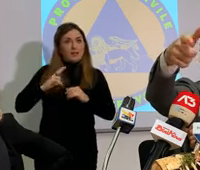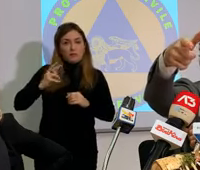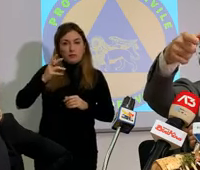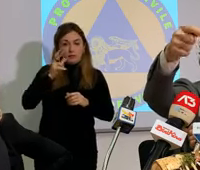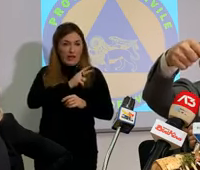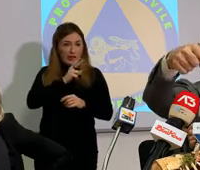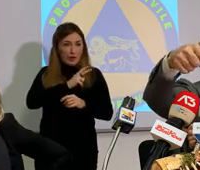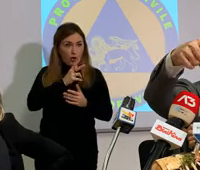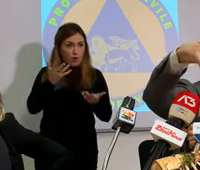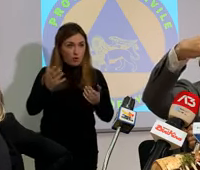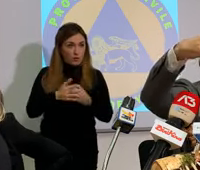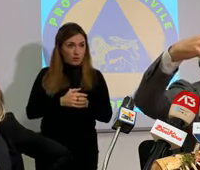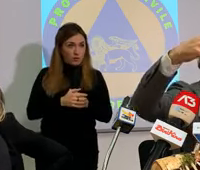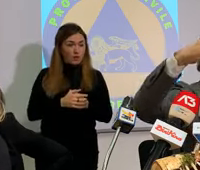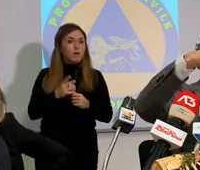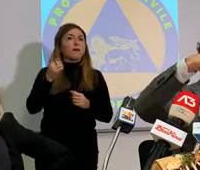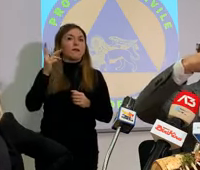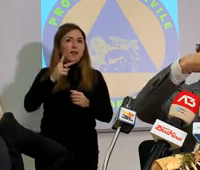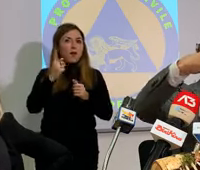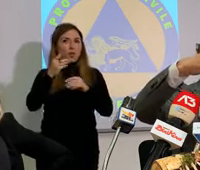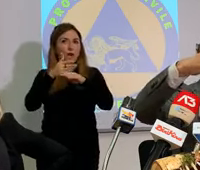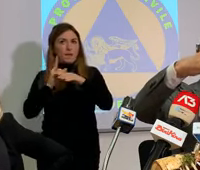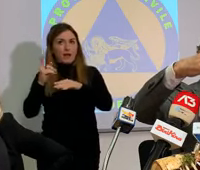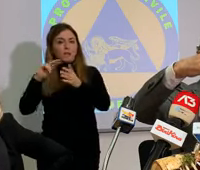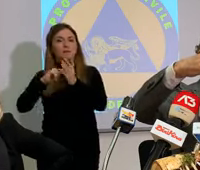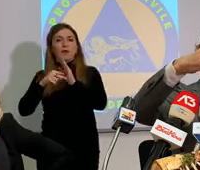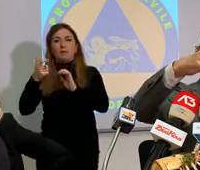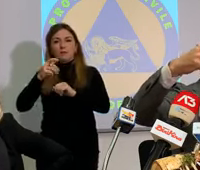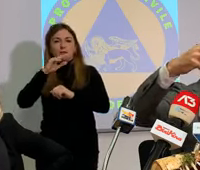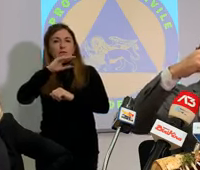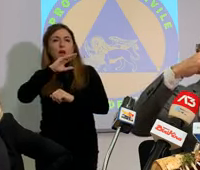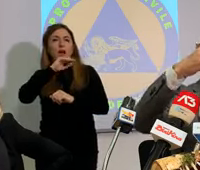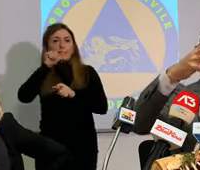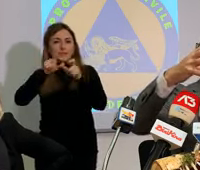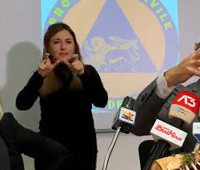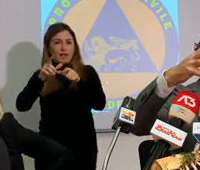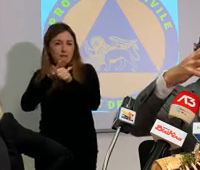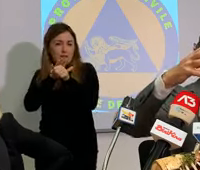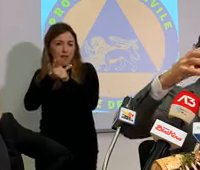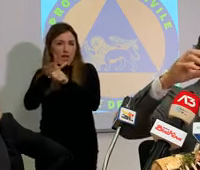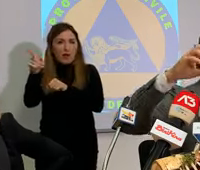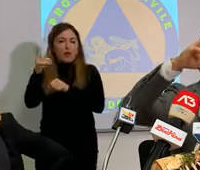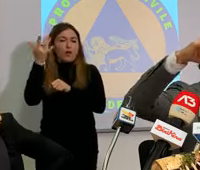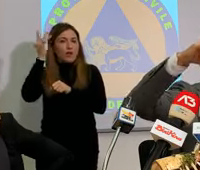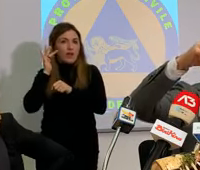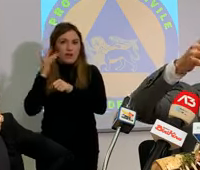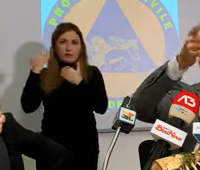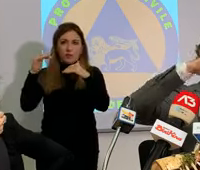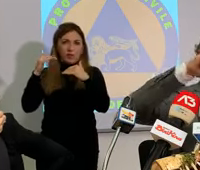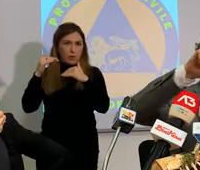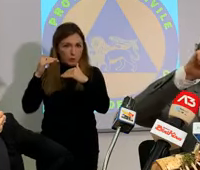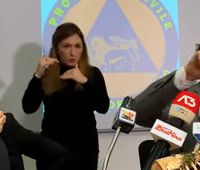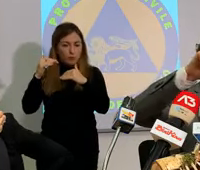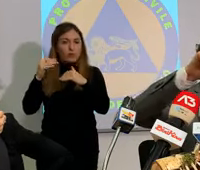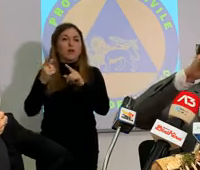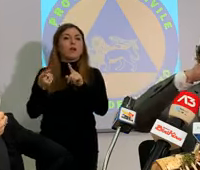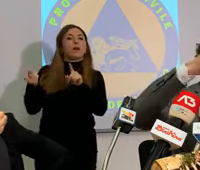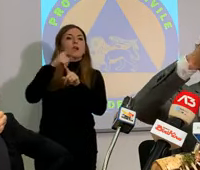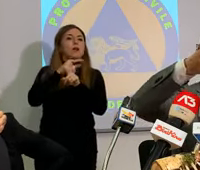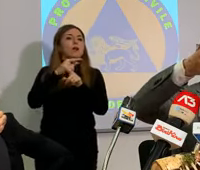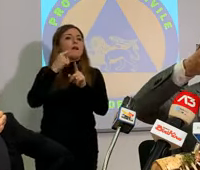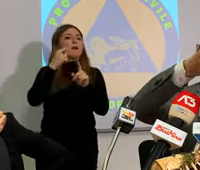purtroppo con il covip perché sono degli assembramenti di di anziani e quindi più esposti a rischio dall'altro abbiamo il vantaggio